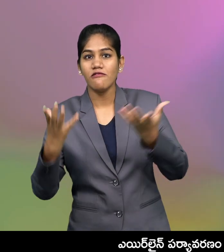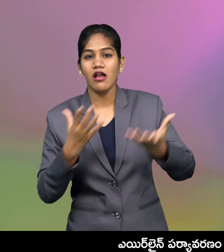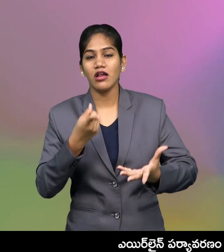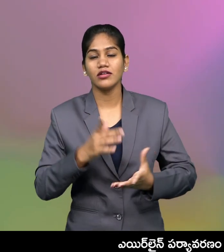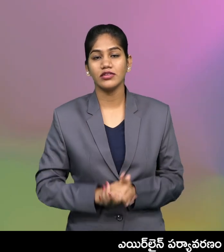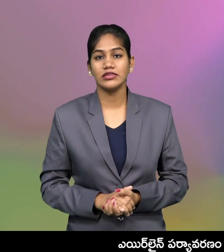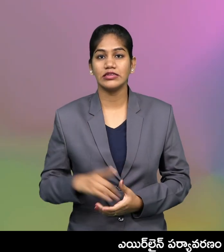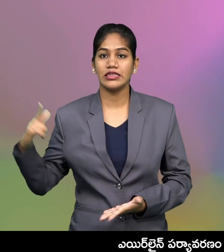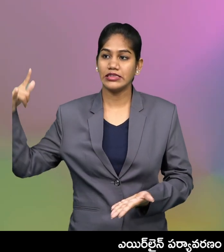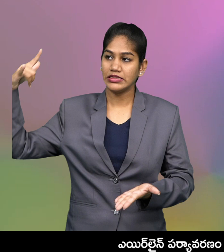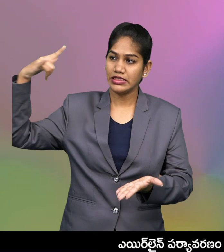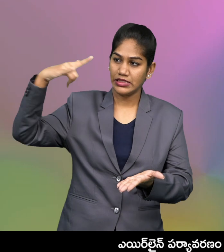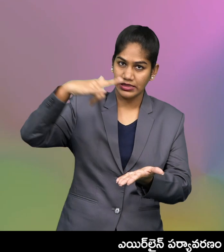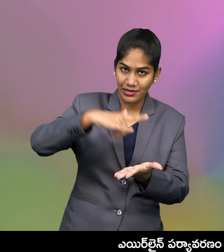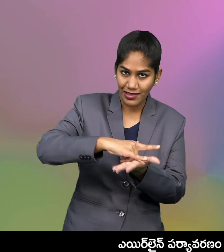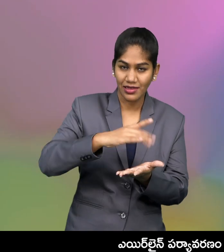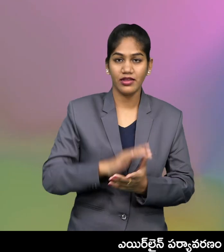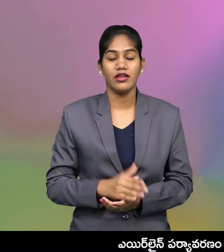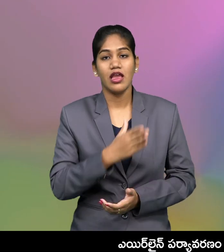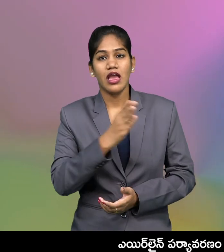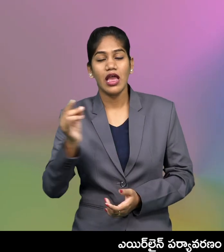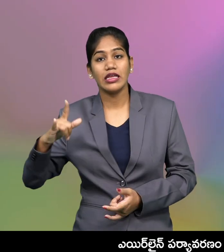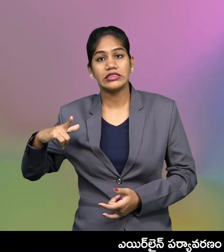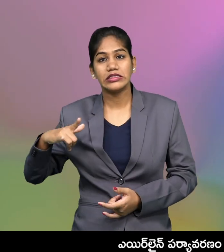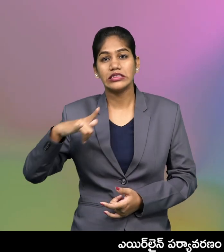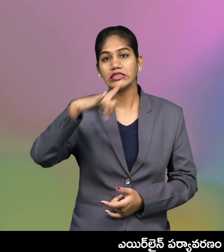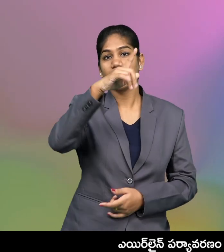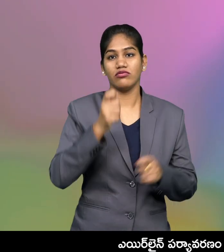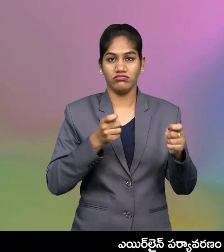మరియు హైజాకింగ్లు లేదా బాంబు బెదిరింపుల సమయంలో